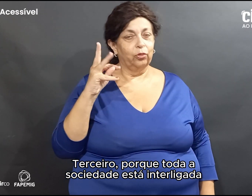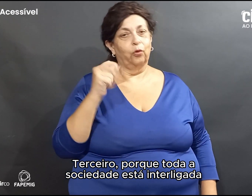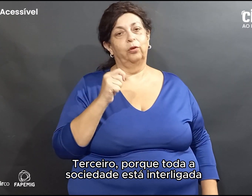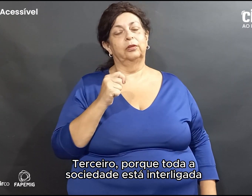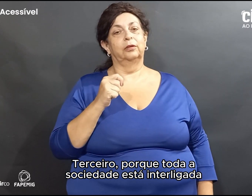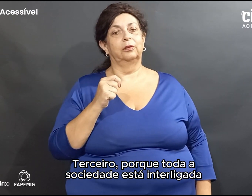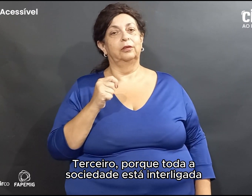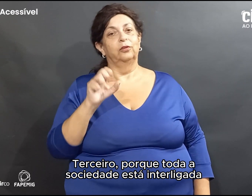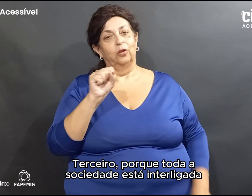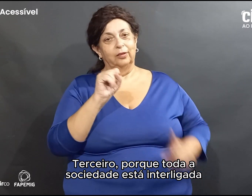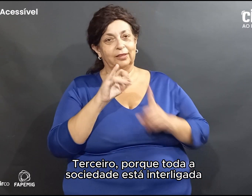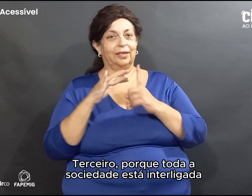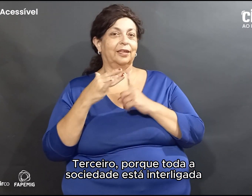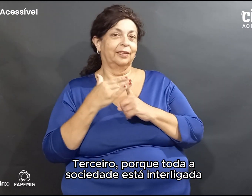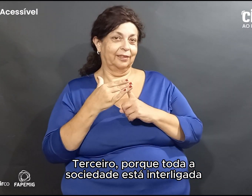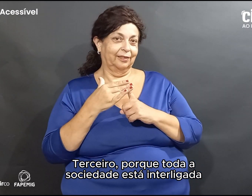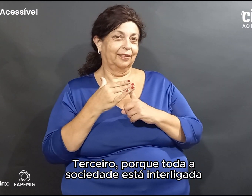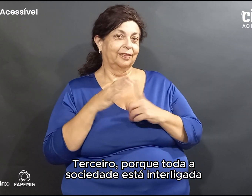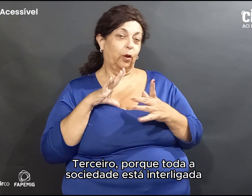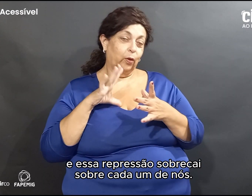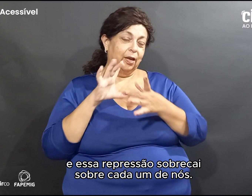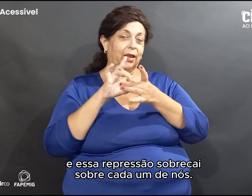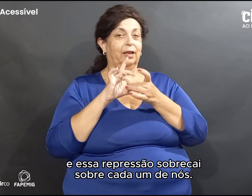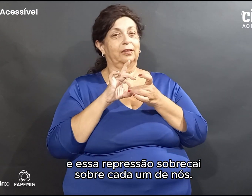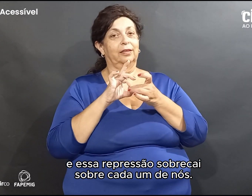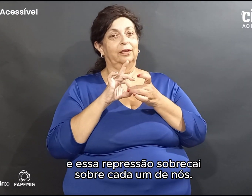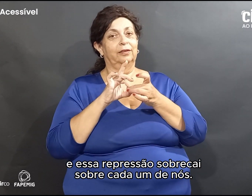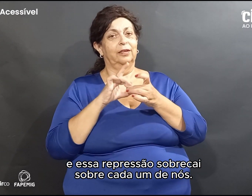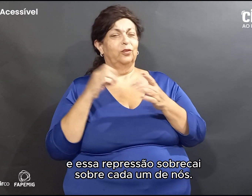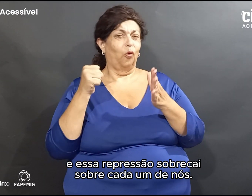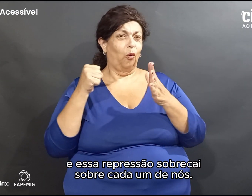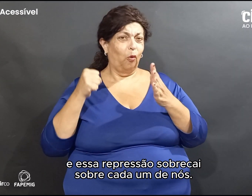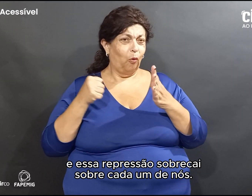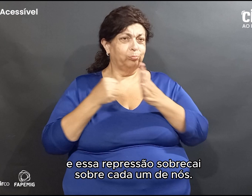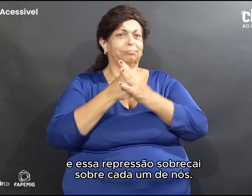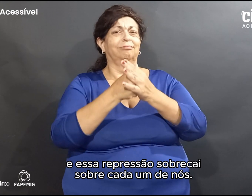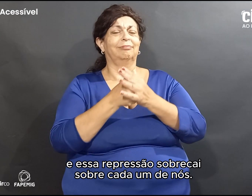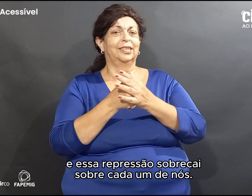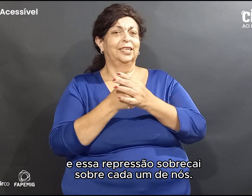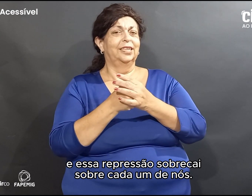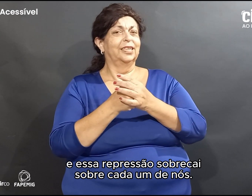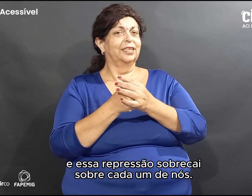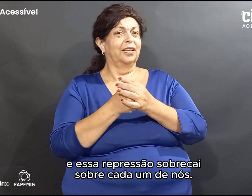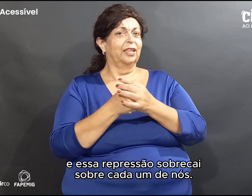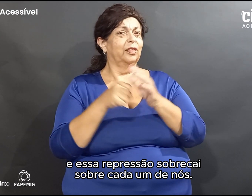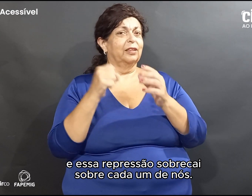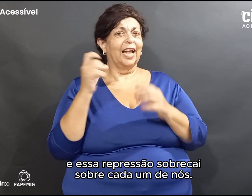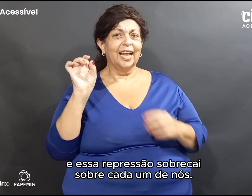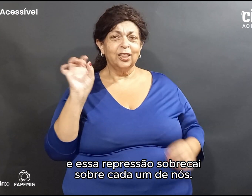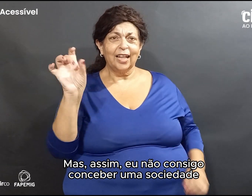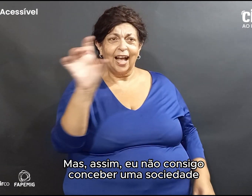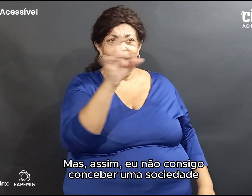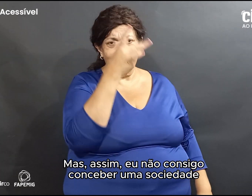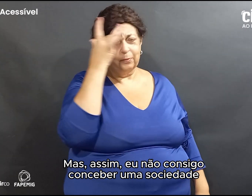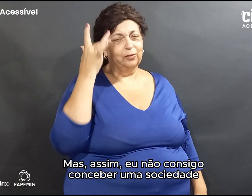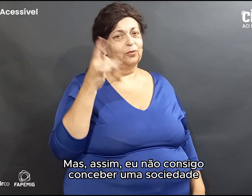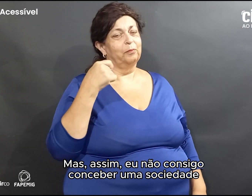a sociedade está interligada e essa repressão, ela sobrecai sobre cada um de nós, né? Mas, assim, eu não